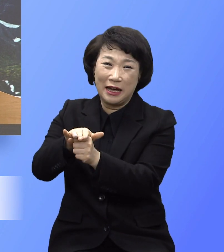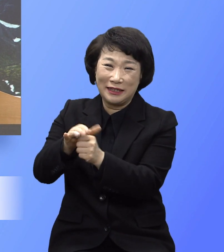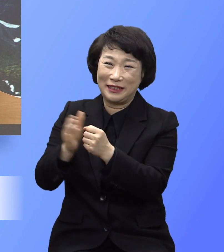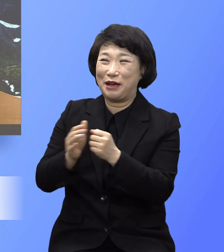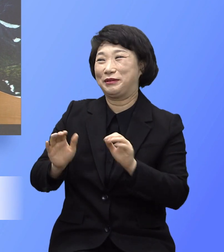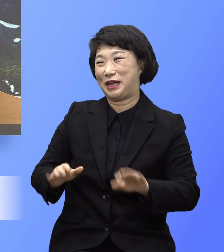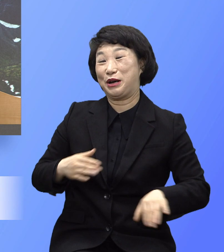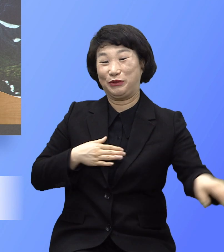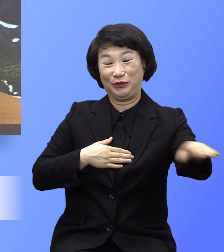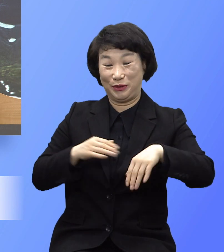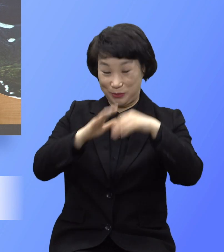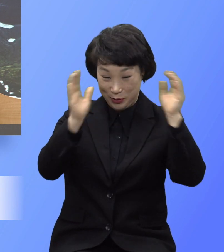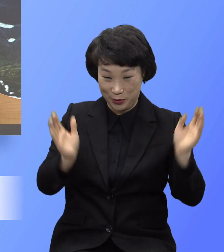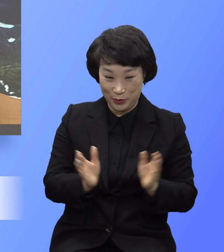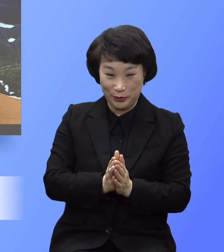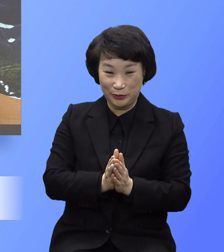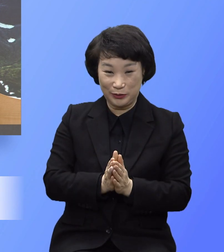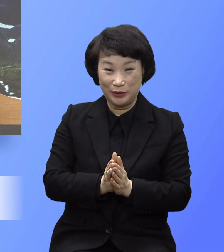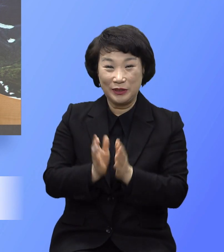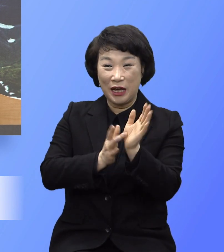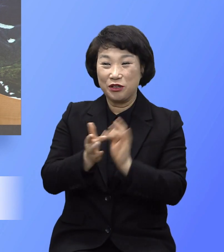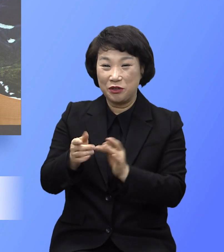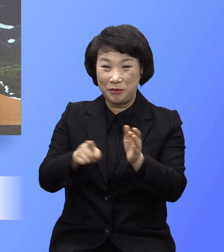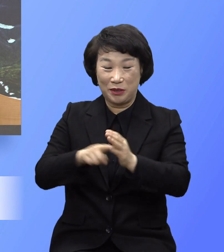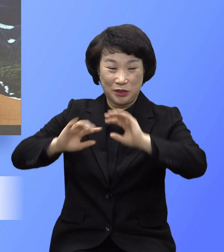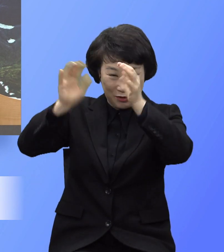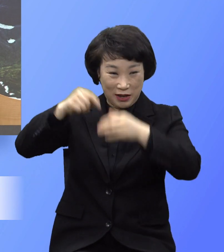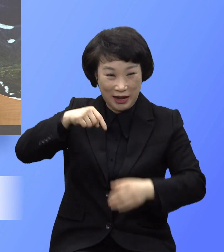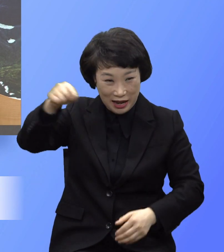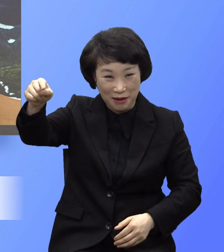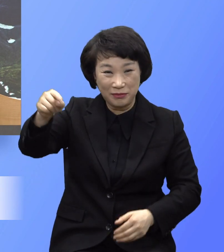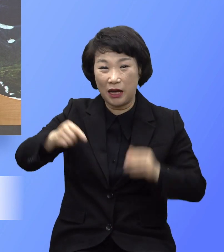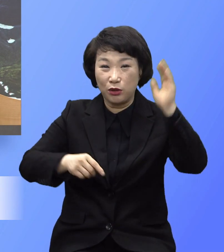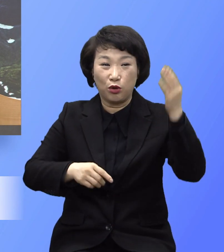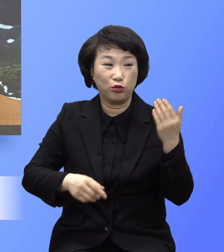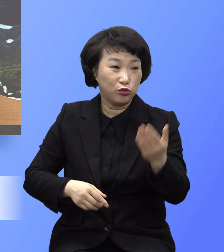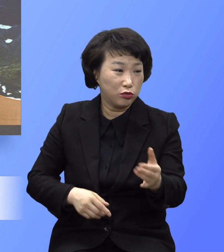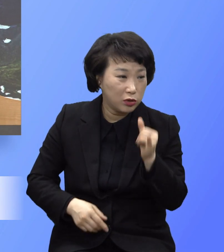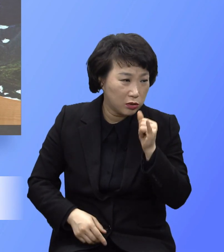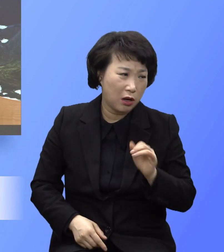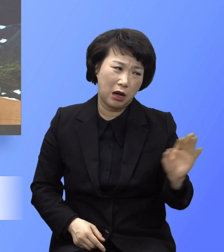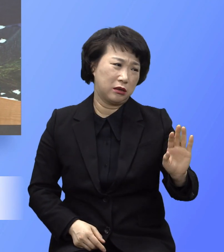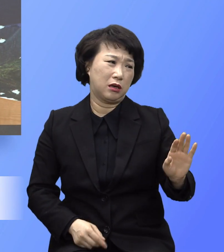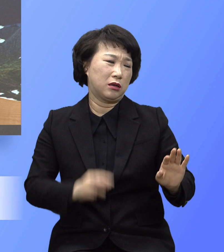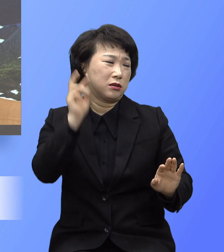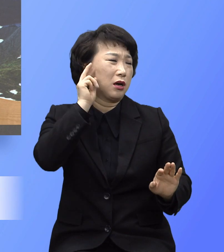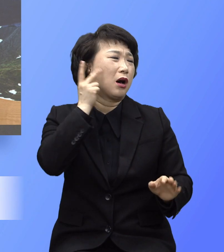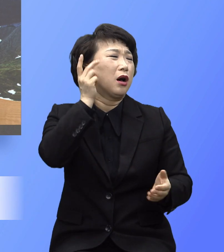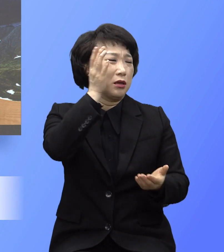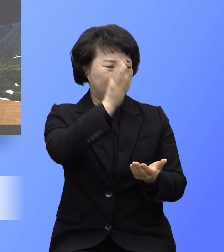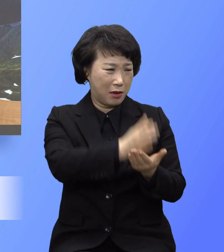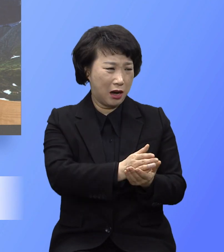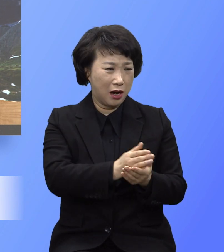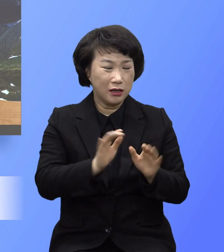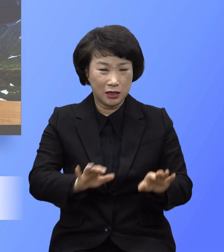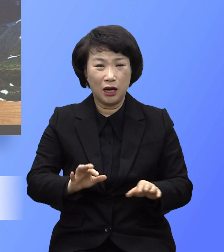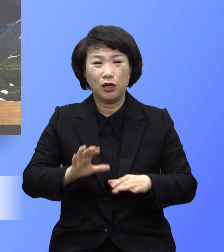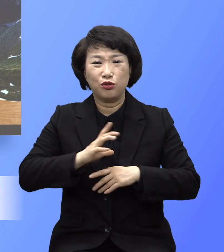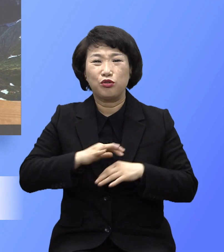사랑이시니 우리 다 예수 믿고 천국 갈 것입니다. 착각하지 마.